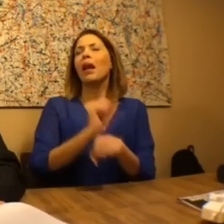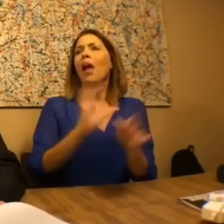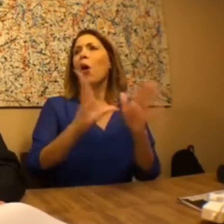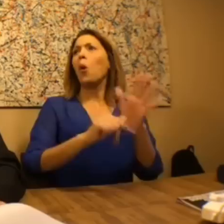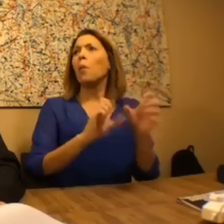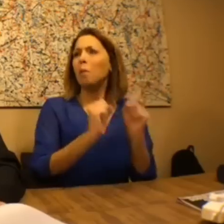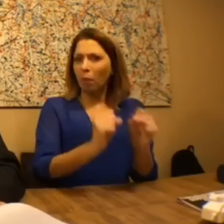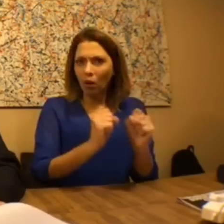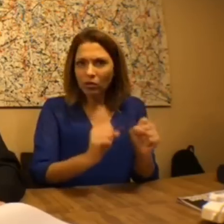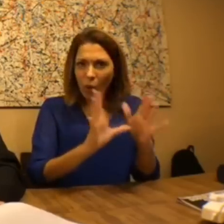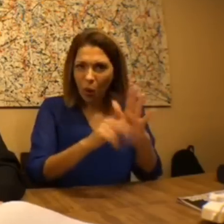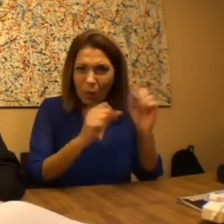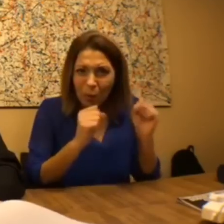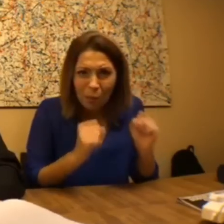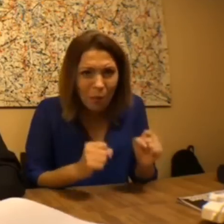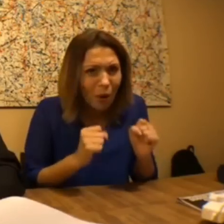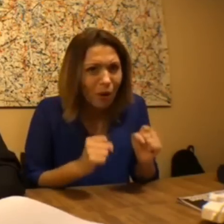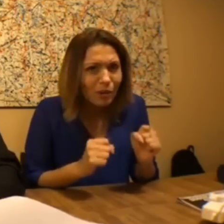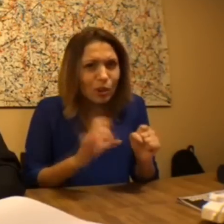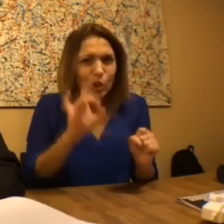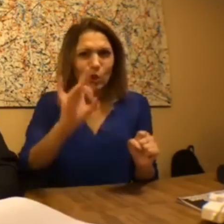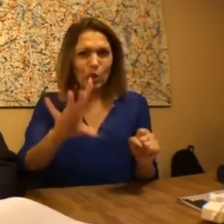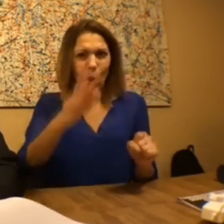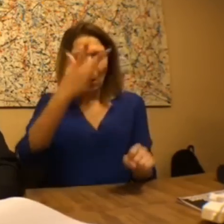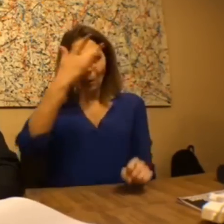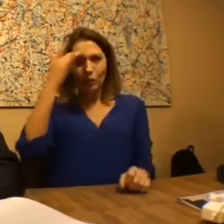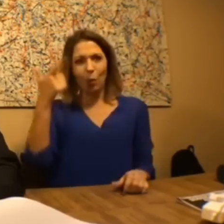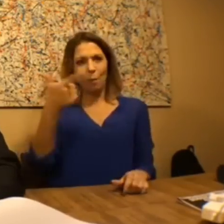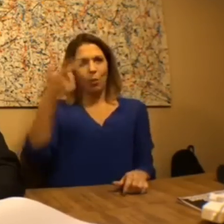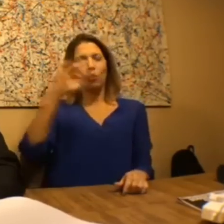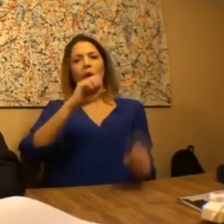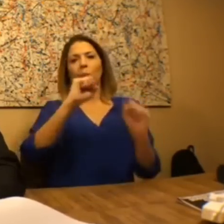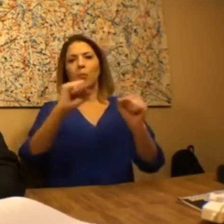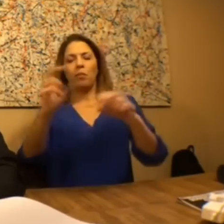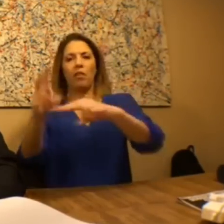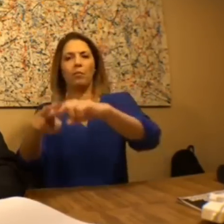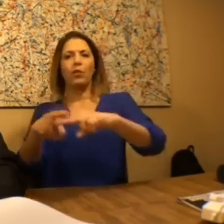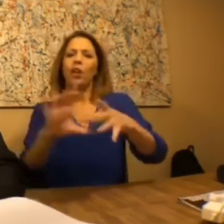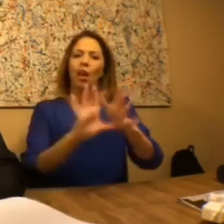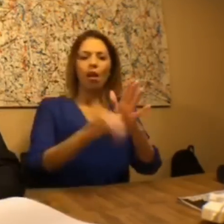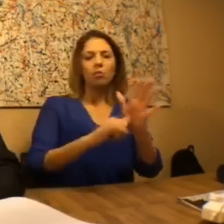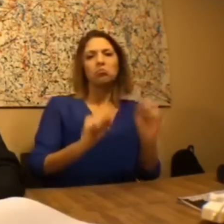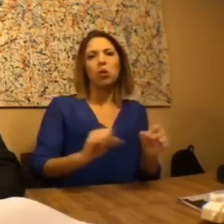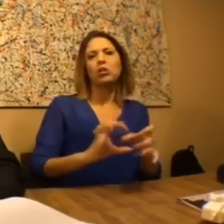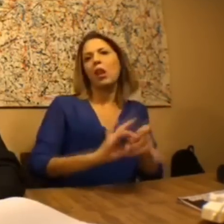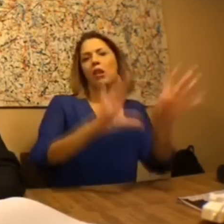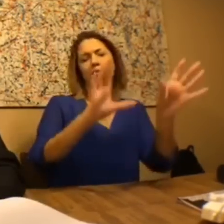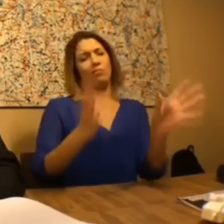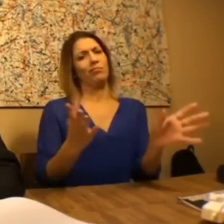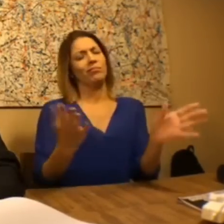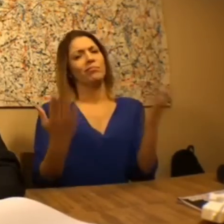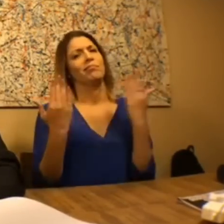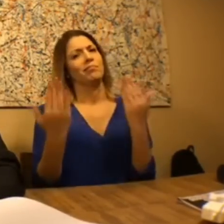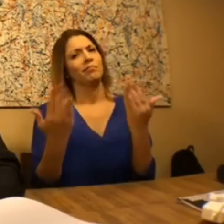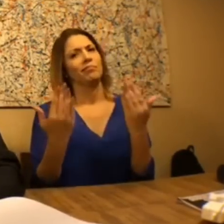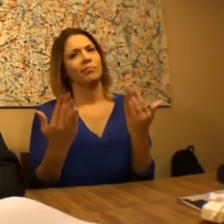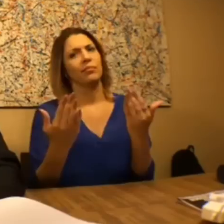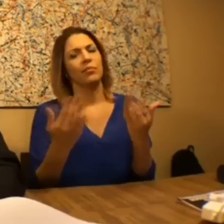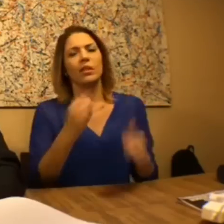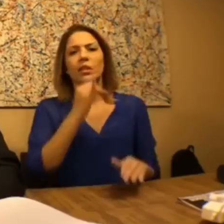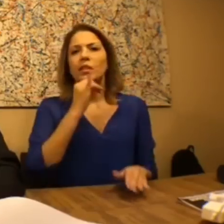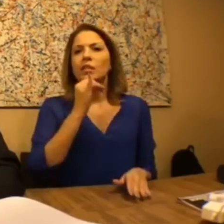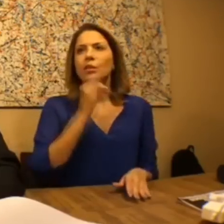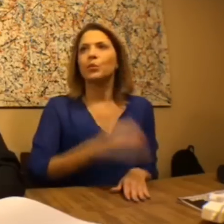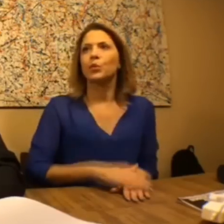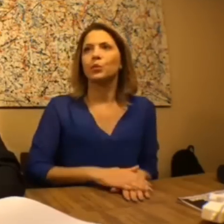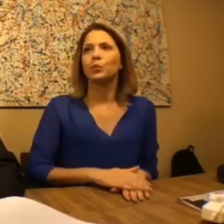elemento? Deixo claro, tem um projeto nesse sentido copiado da legislação americana. Lá, 3 crimes. Furtou